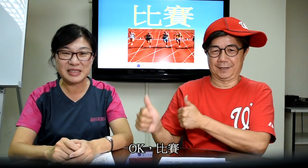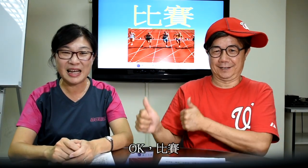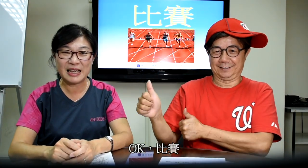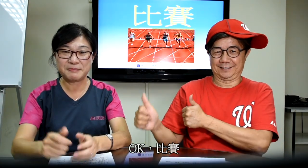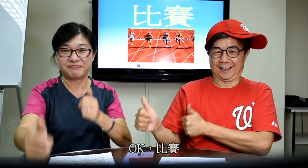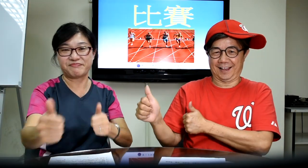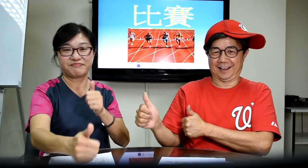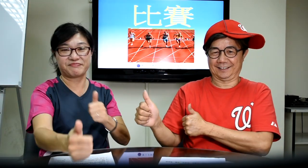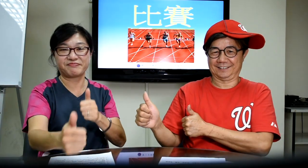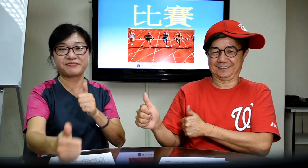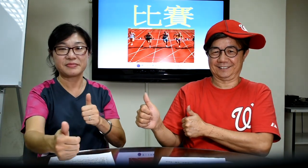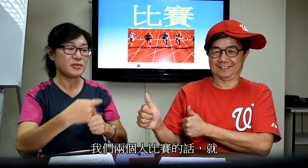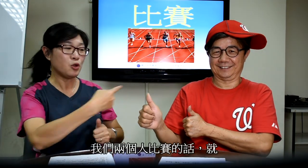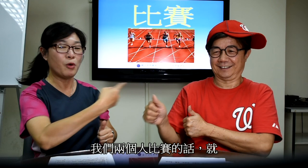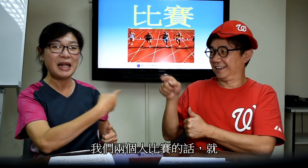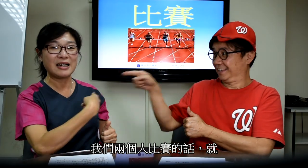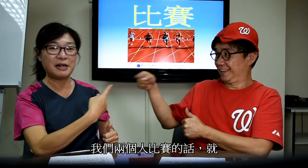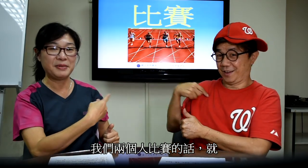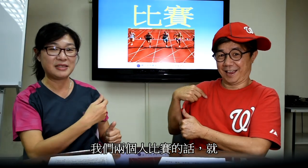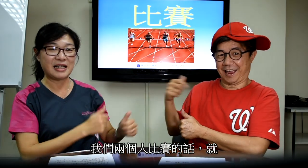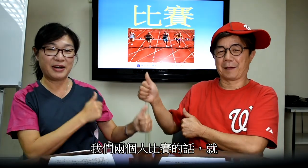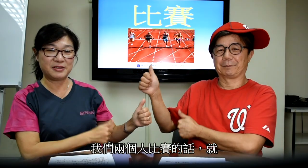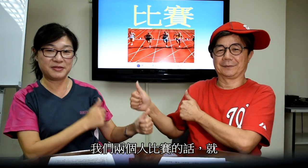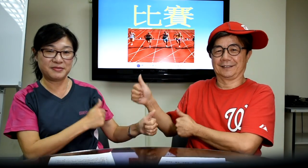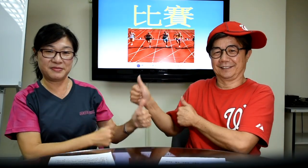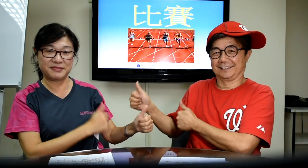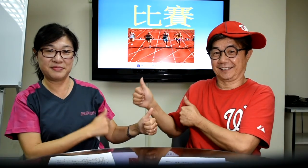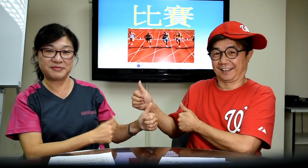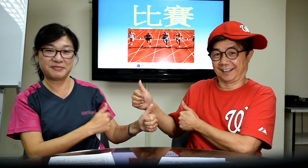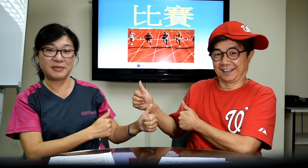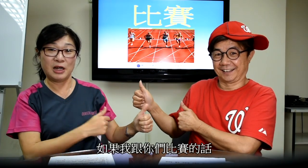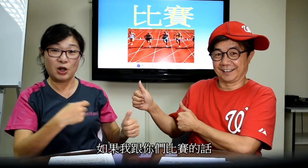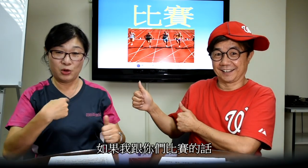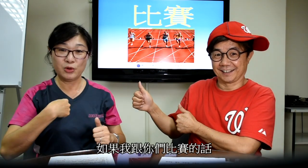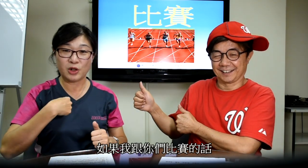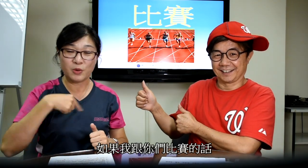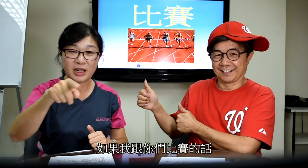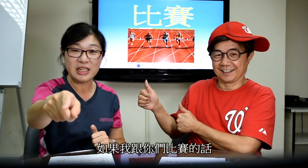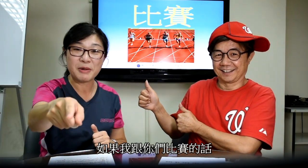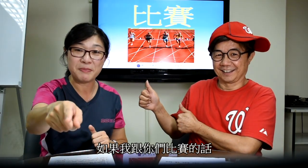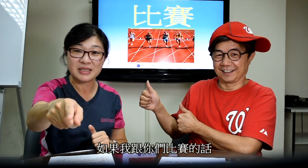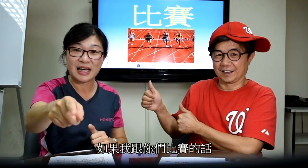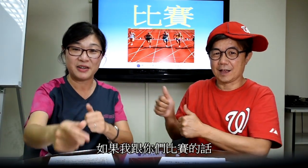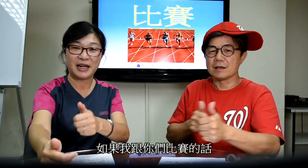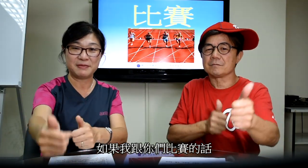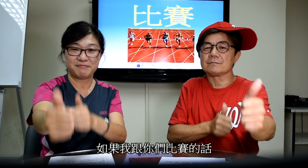赛，我们两个人比赛的话就，如果我跟你们比赛的话，